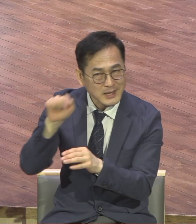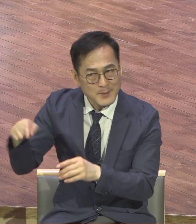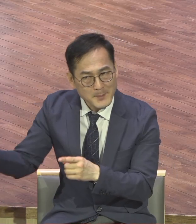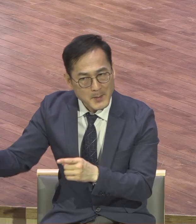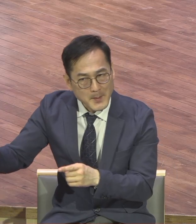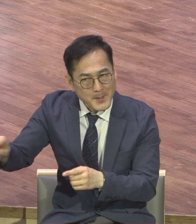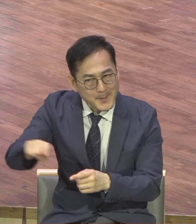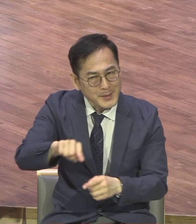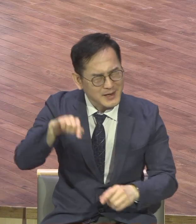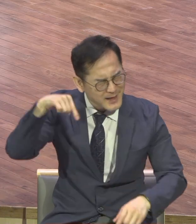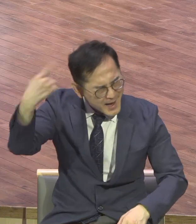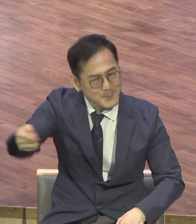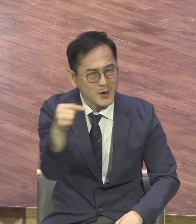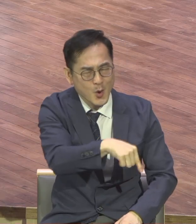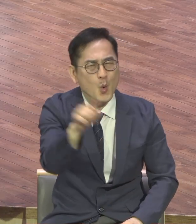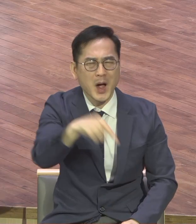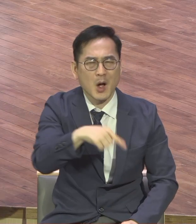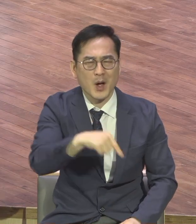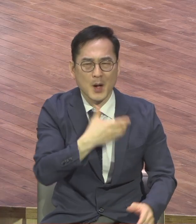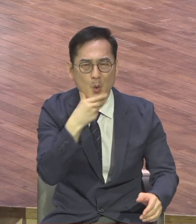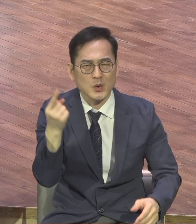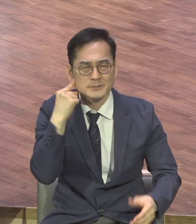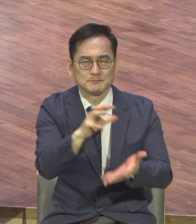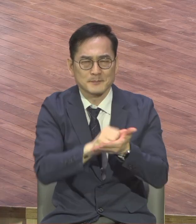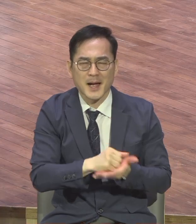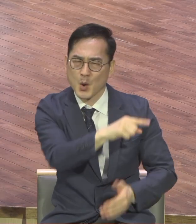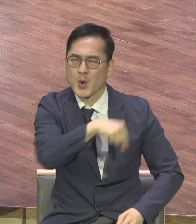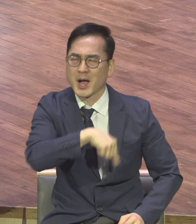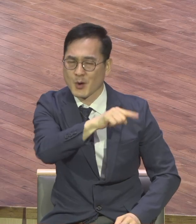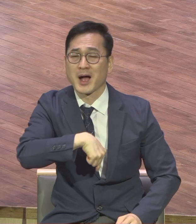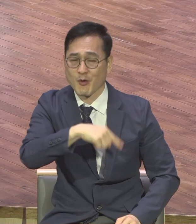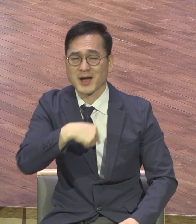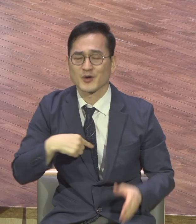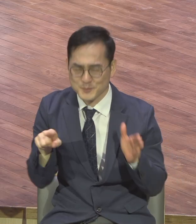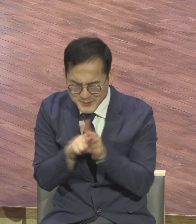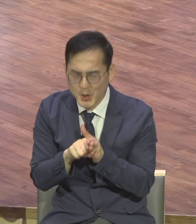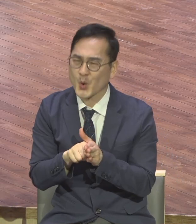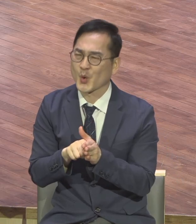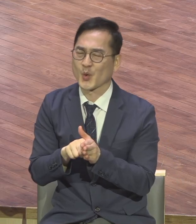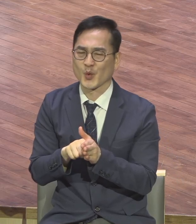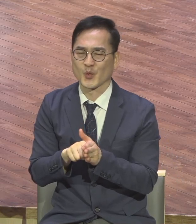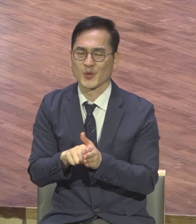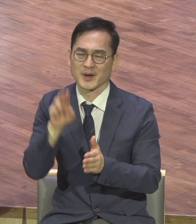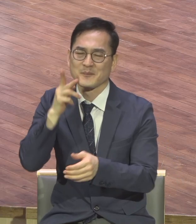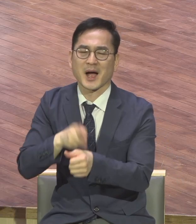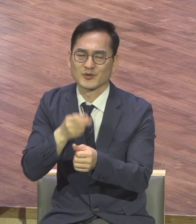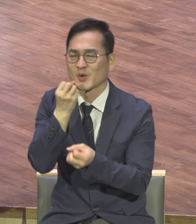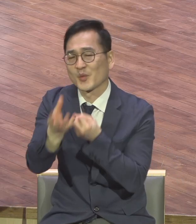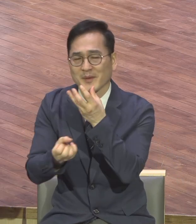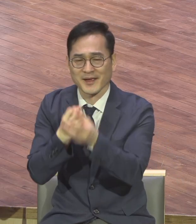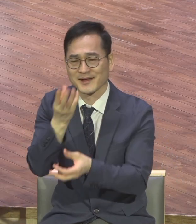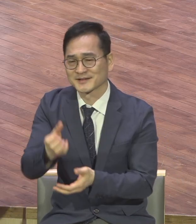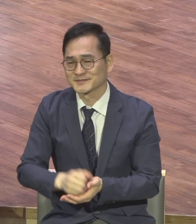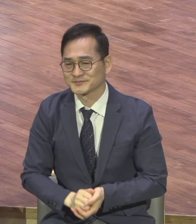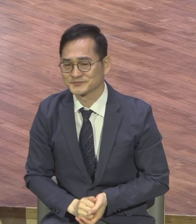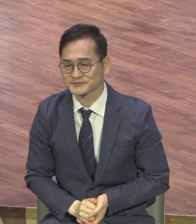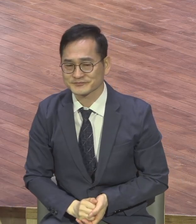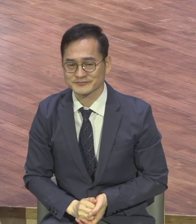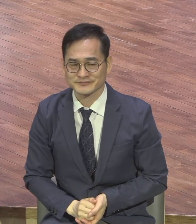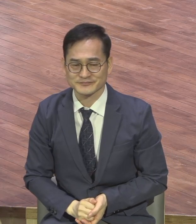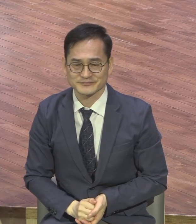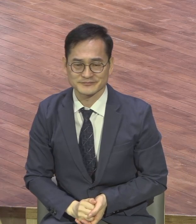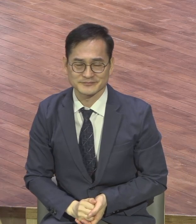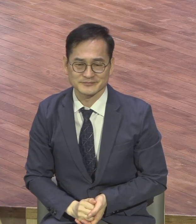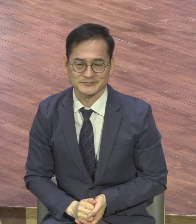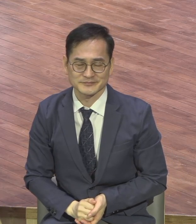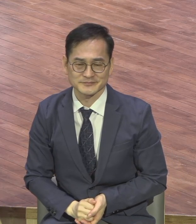라고 기대하면서 지금 안타까움을 고백하고 있는 겁니다. 본문에 나오는 식이 나게 한다 이 말은요